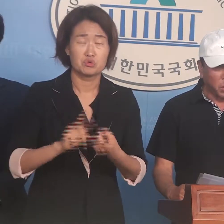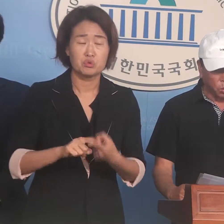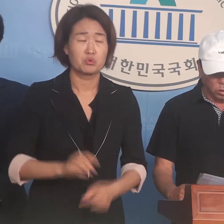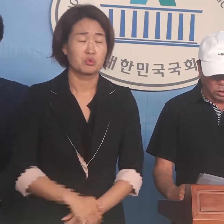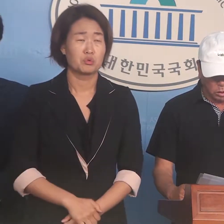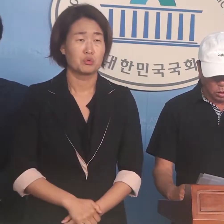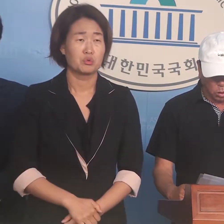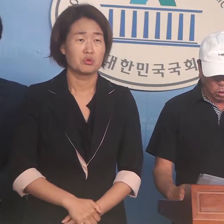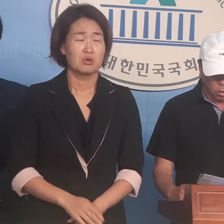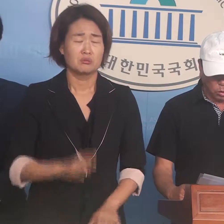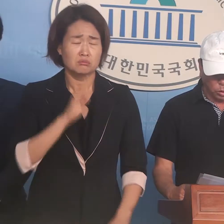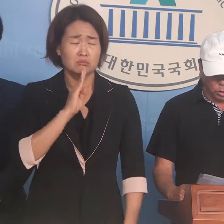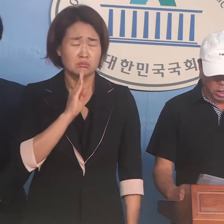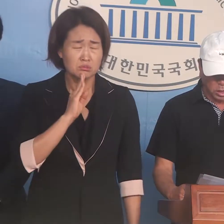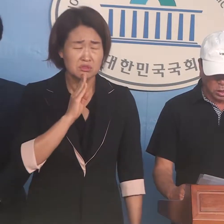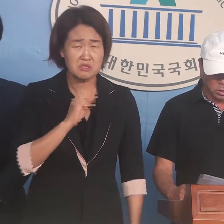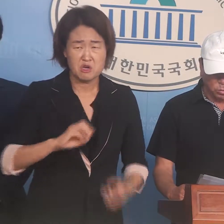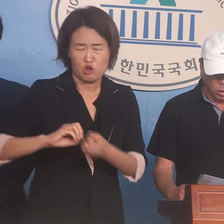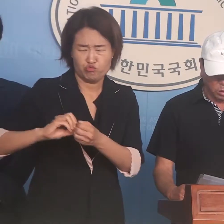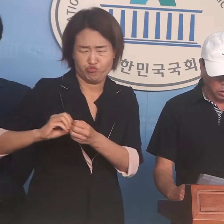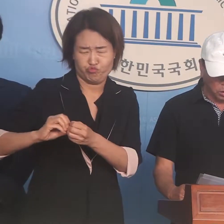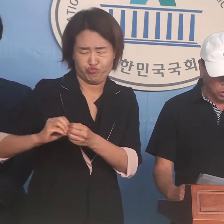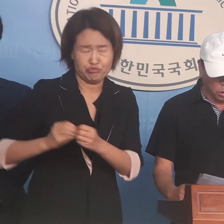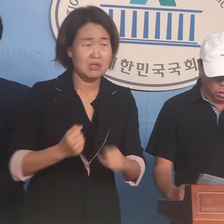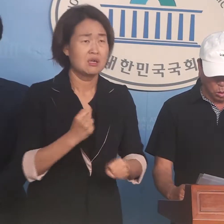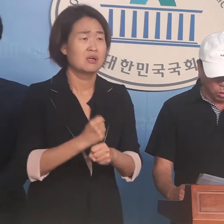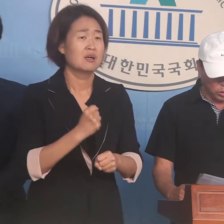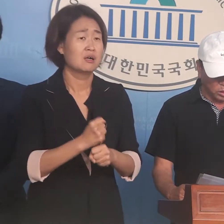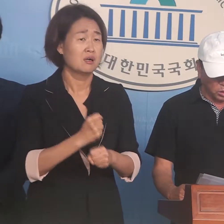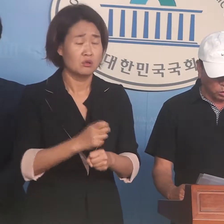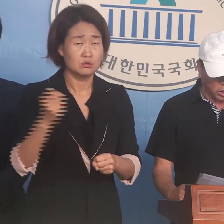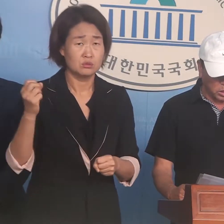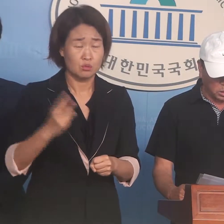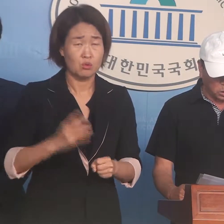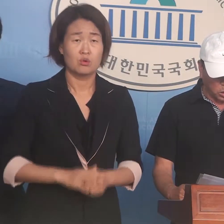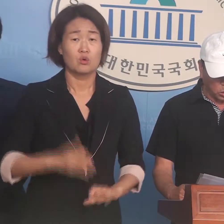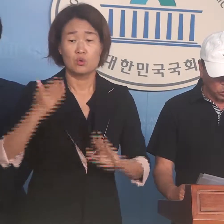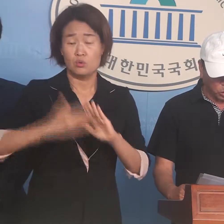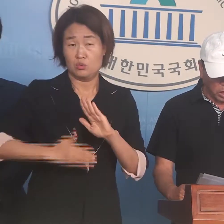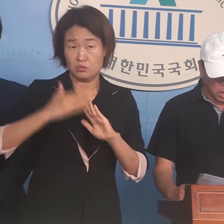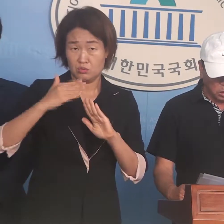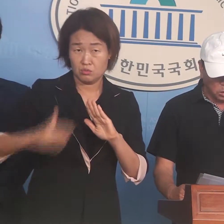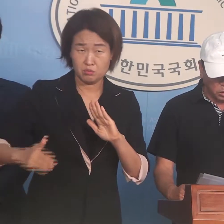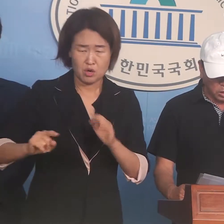시스템에서 원천적으로 조작하는 것은 물론 공정위 조사시는